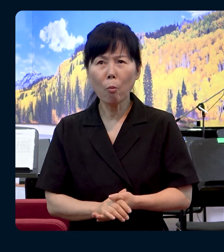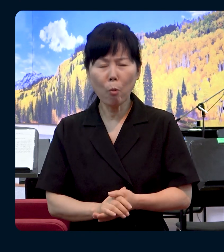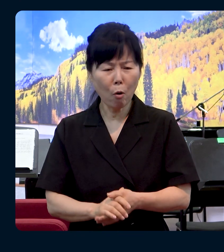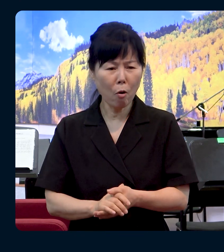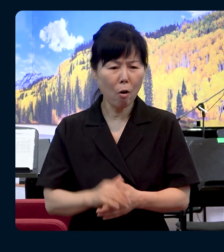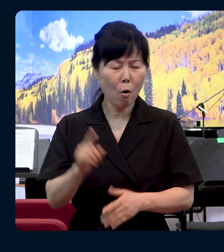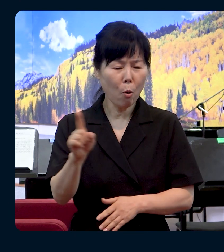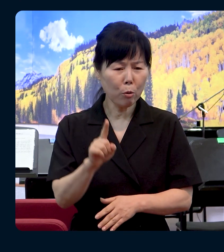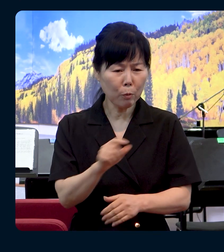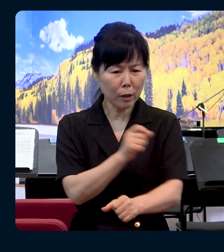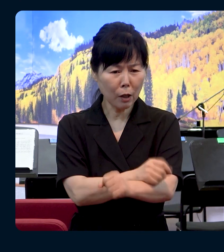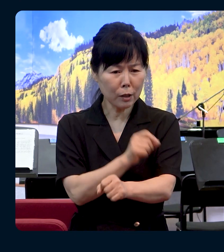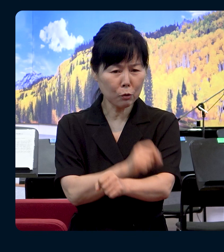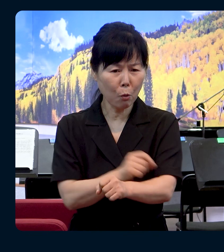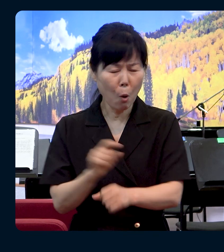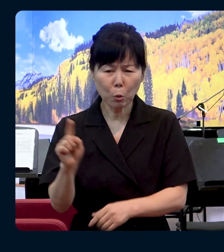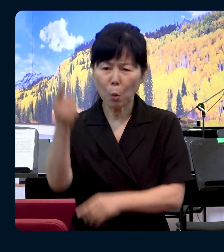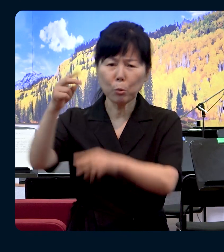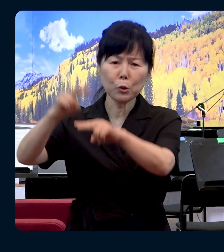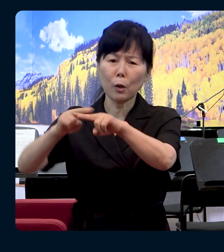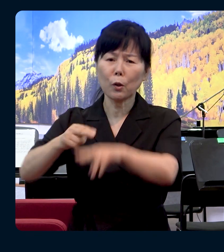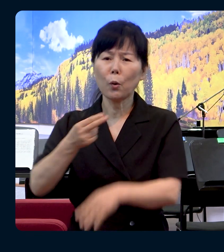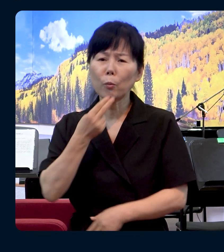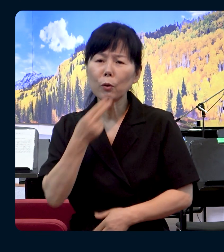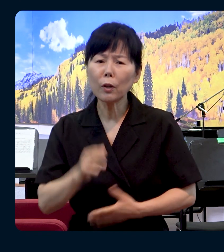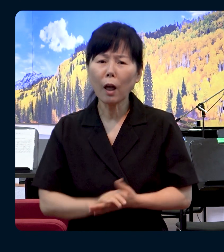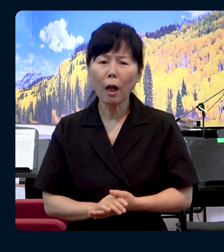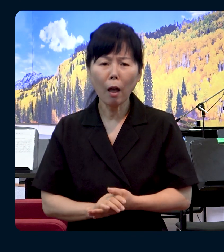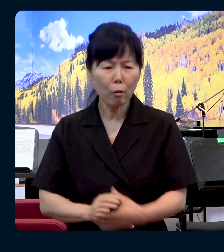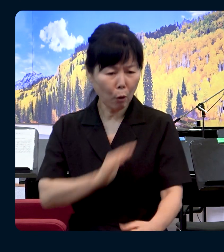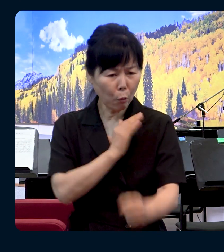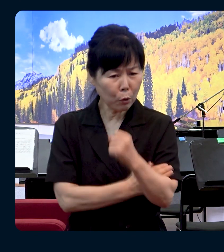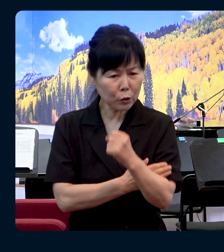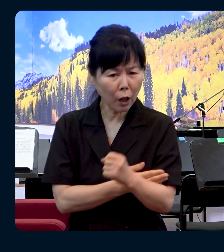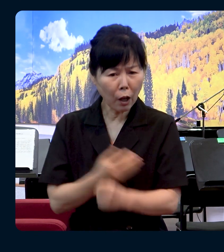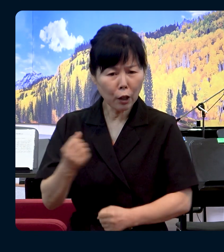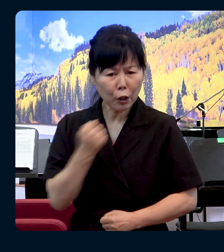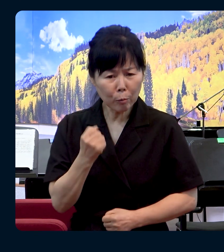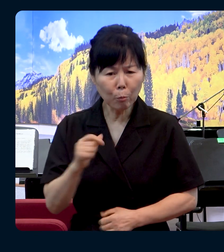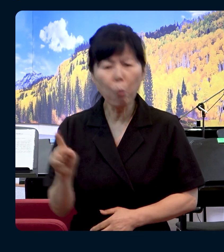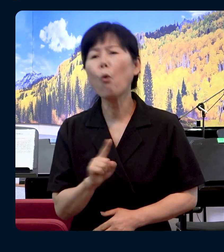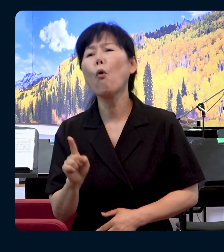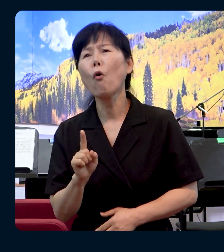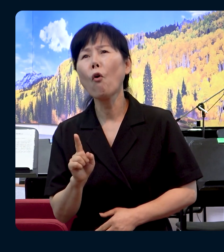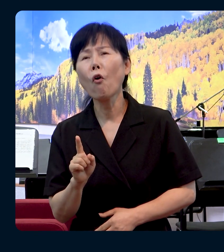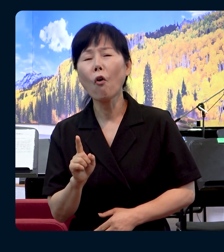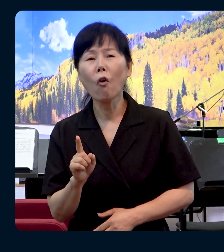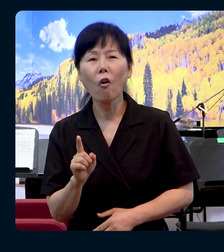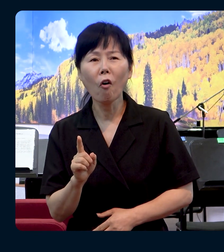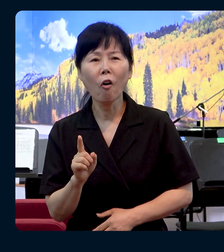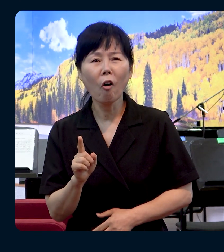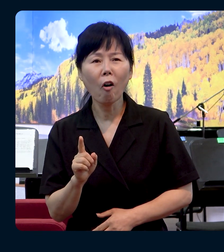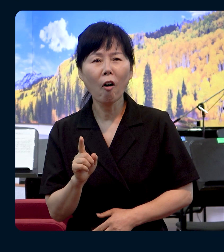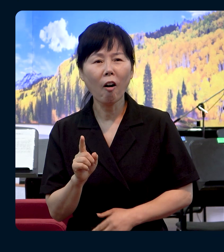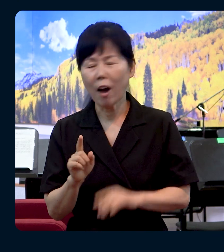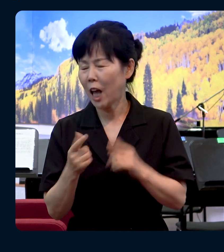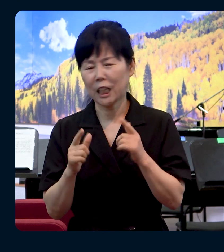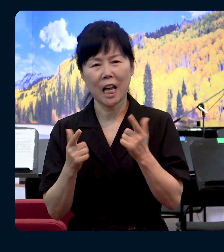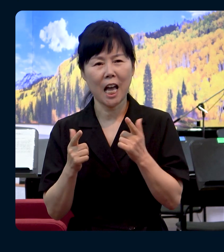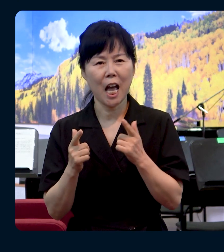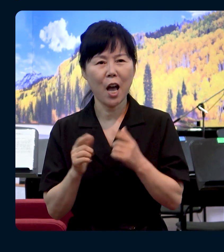없고 아무것도 없는데 무슨 파워와 무슨 권세가 우리한테 있습니까? 라고 생각할지 모르겠는데, 아니요,